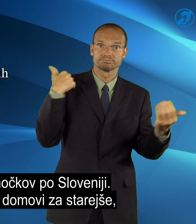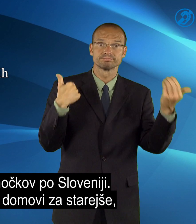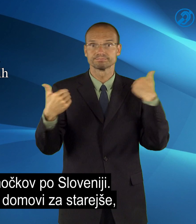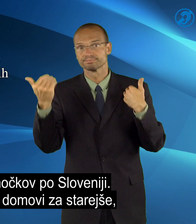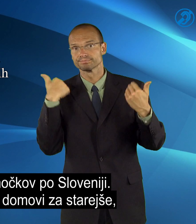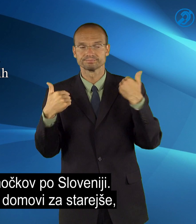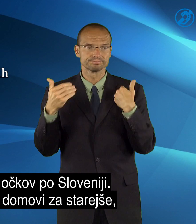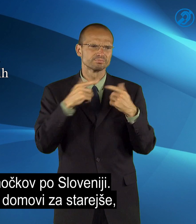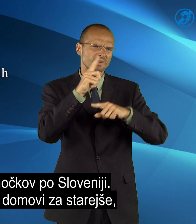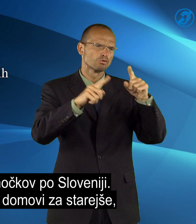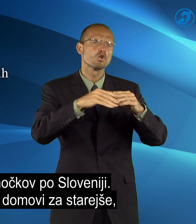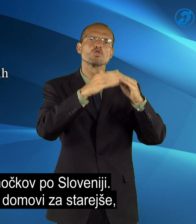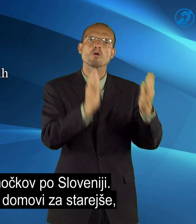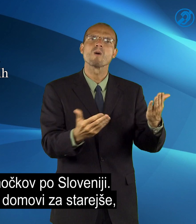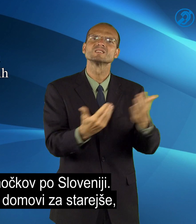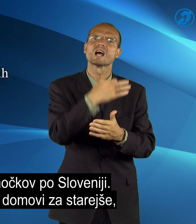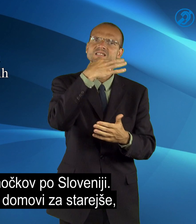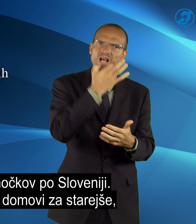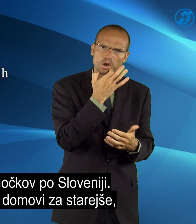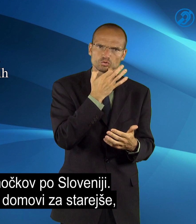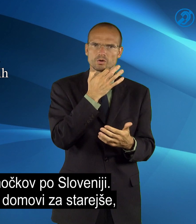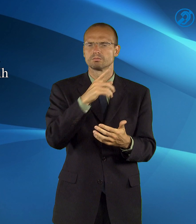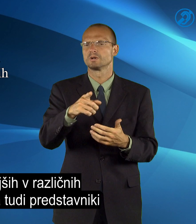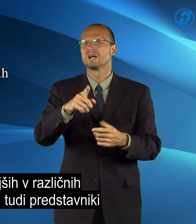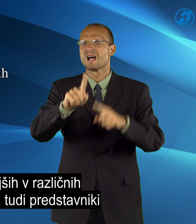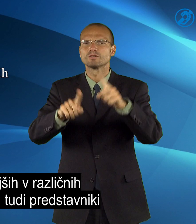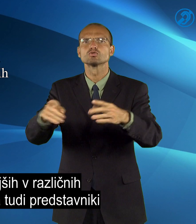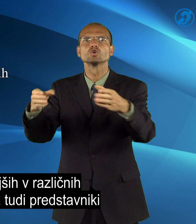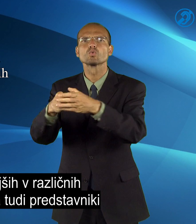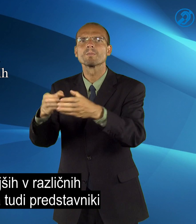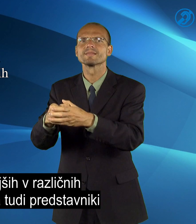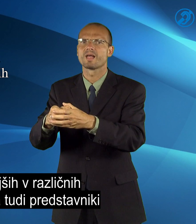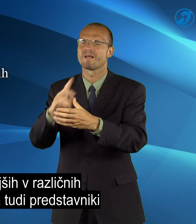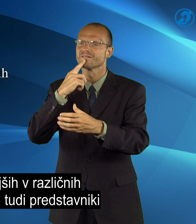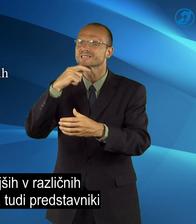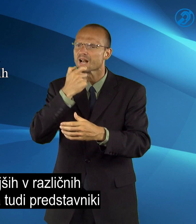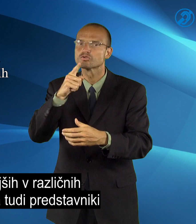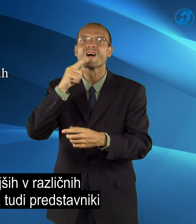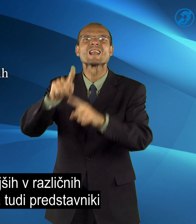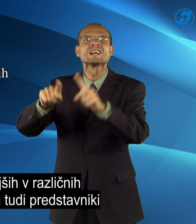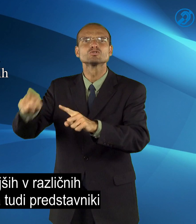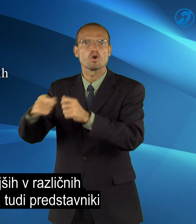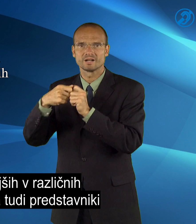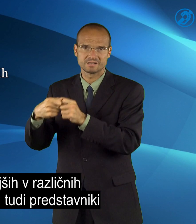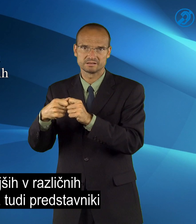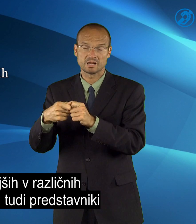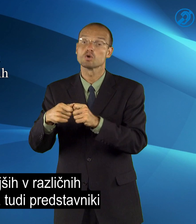Na nas se obračajo domovi za starejše, skupine starejših v različnih organizacijah, pa tudi predstavniki Karitasa